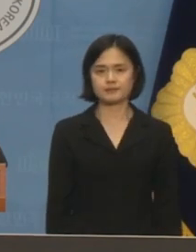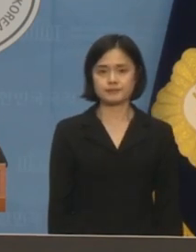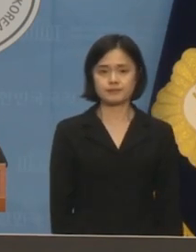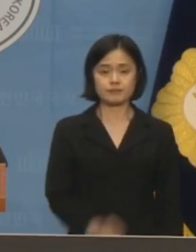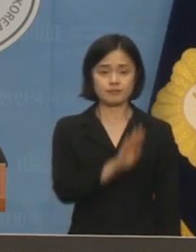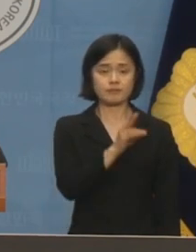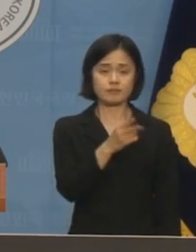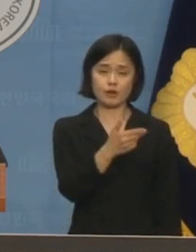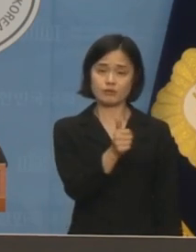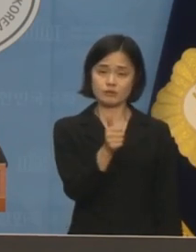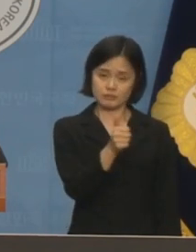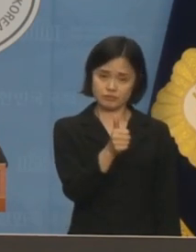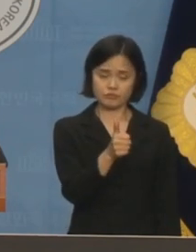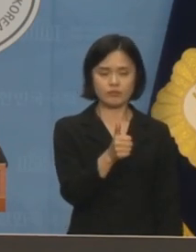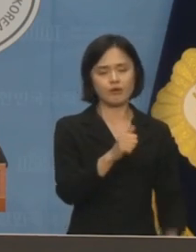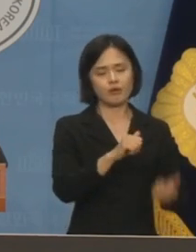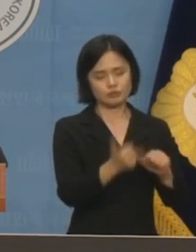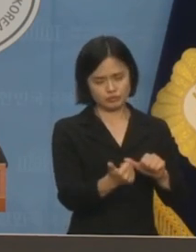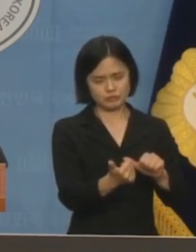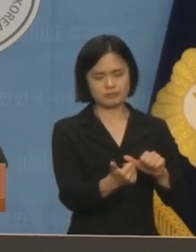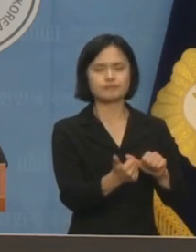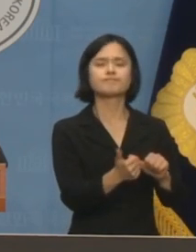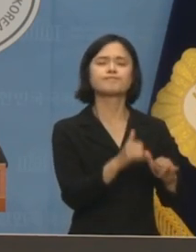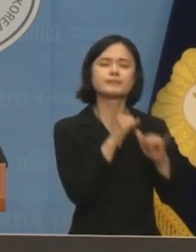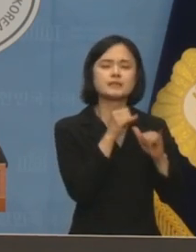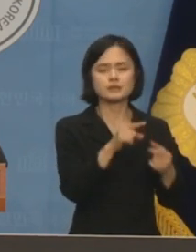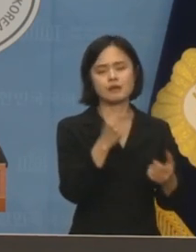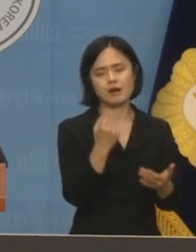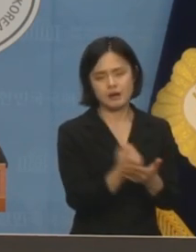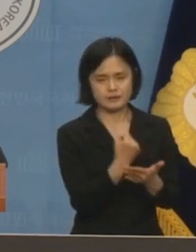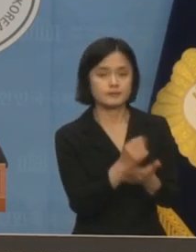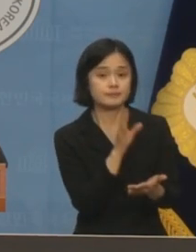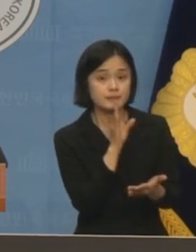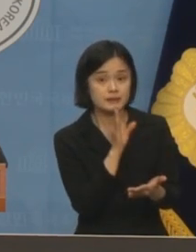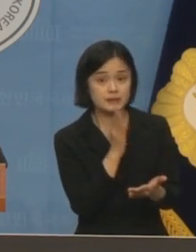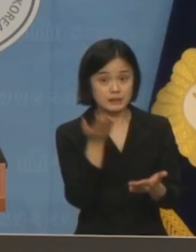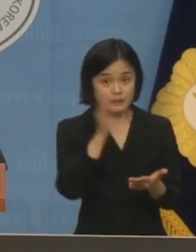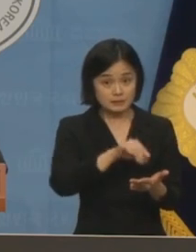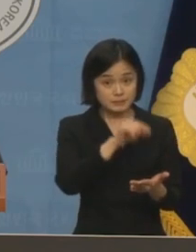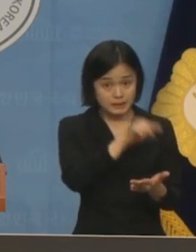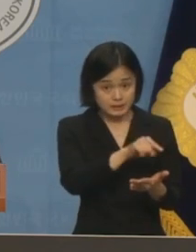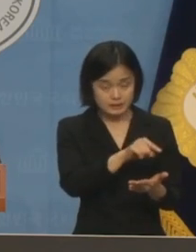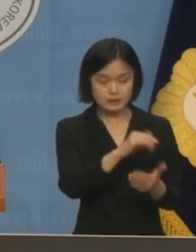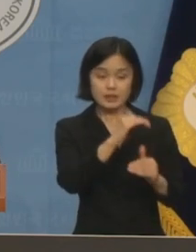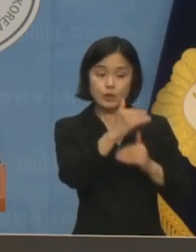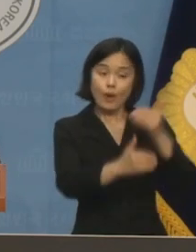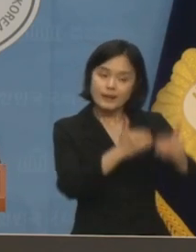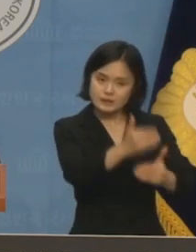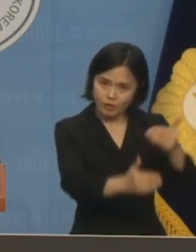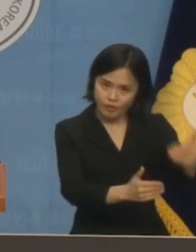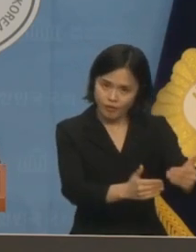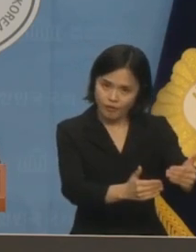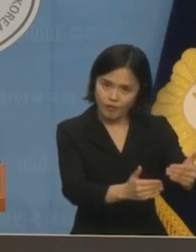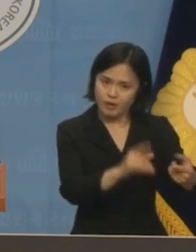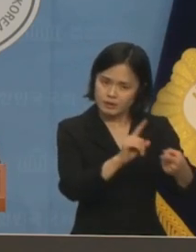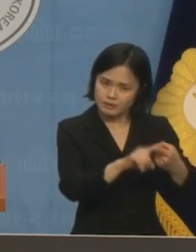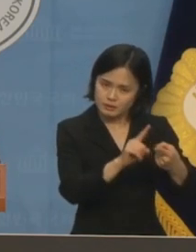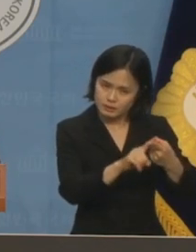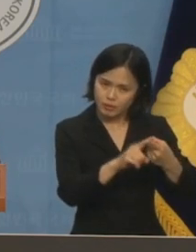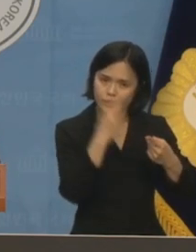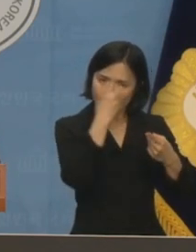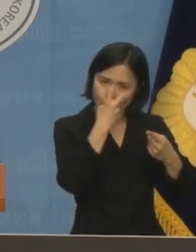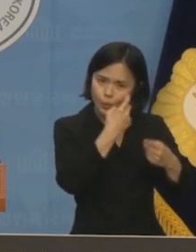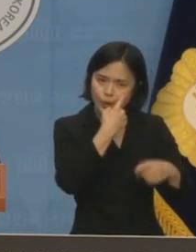발생하게 된 원인과 책임자 문책, 문제점에 대한 납득할 만한 조치를 생략한 채 국가인권위원회와